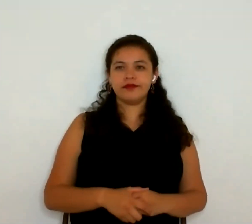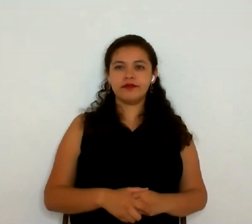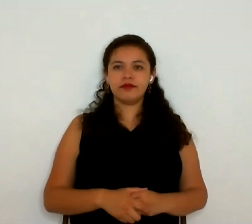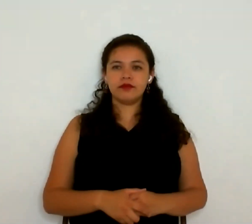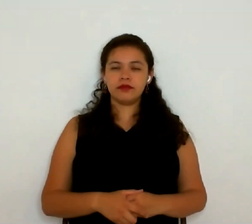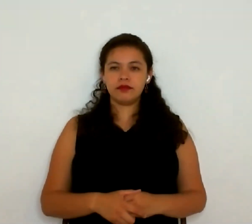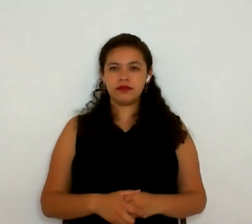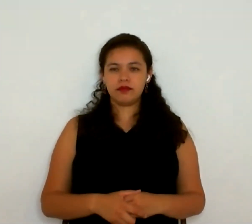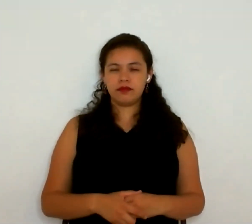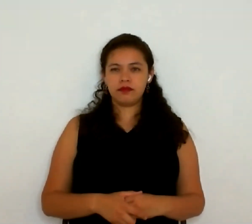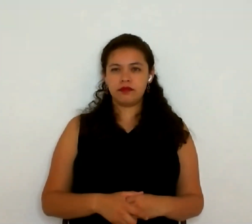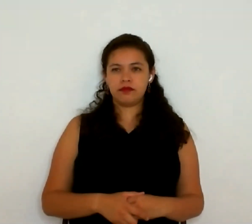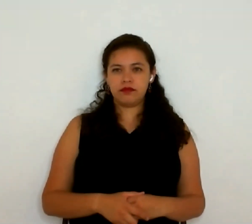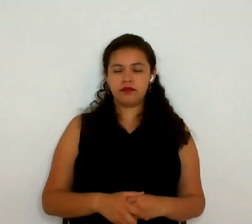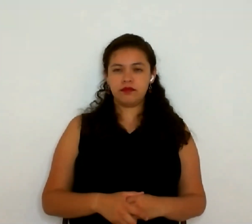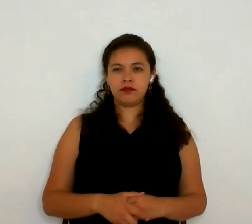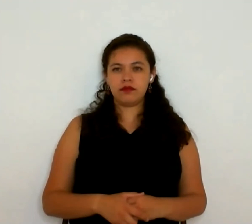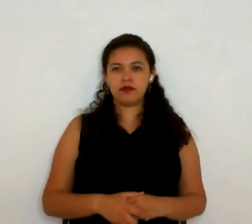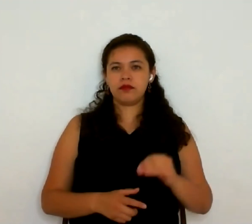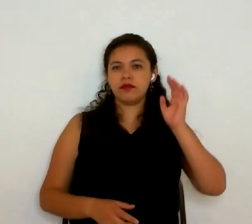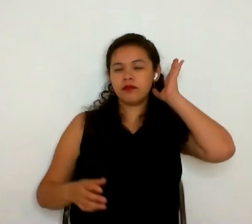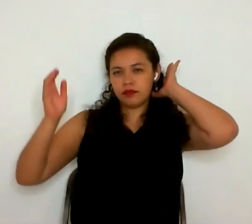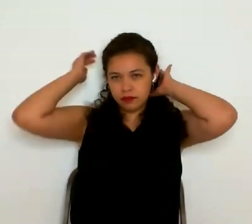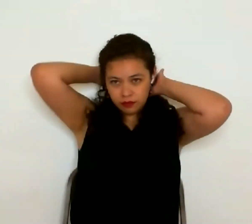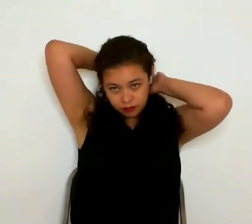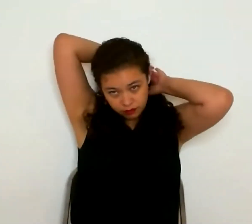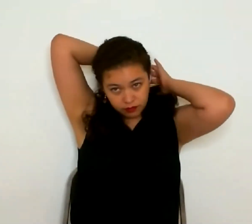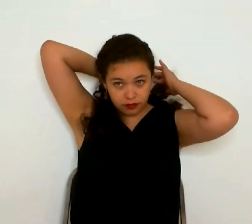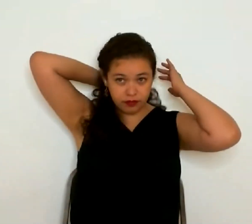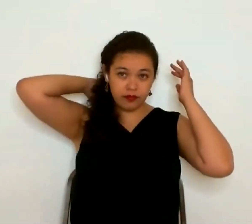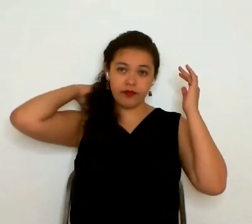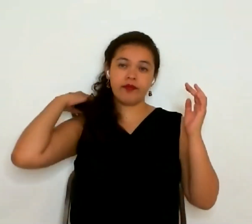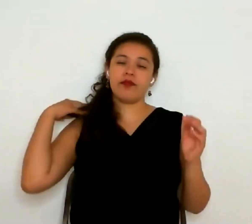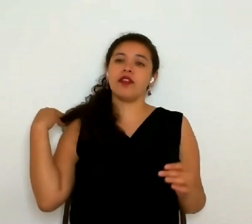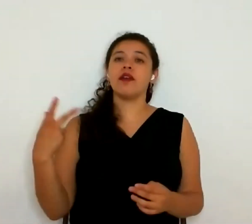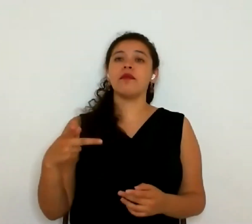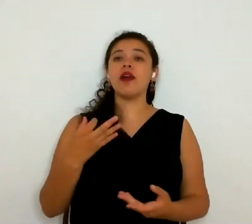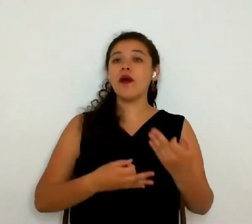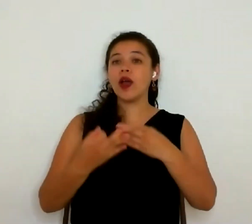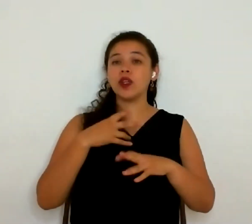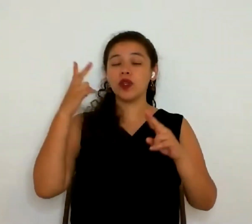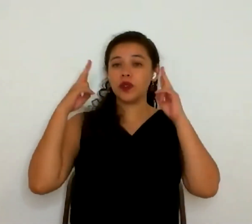pero no le podíamos hacer visitas domiciliares a todo el mundo porque no nos daba no nos daba el tiempo